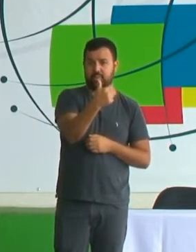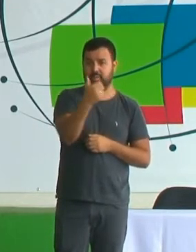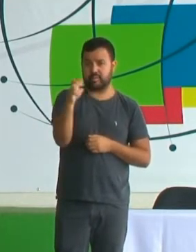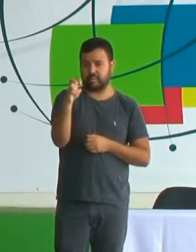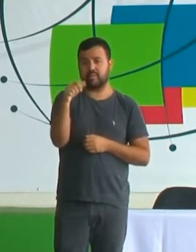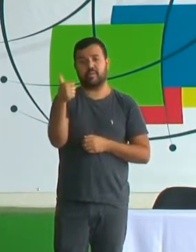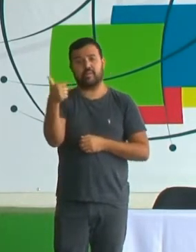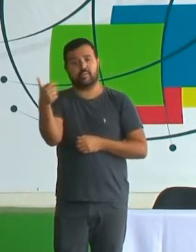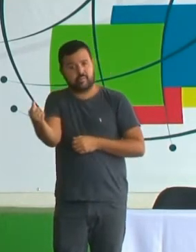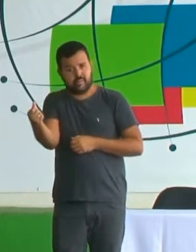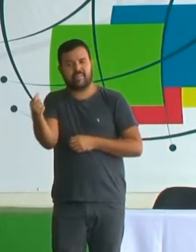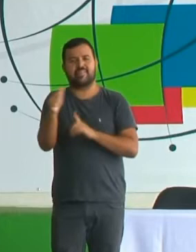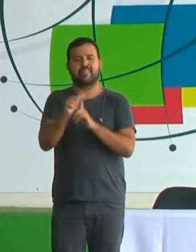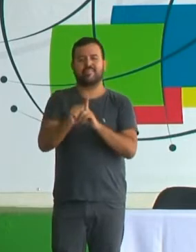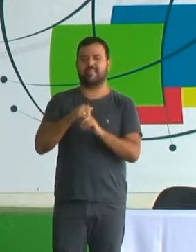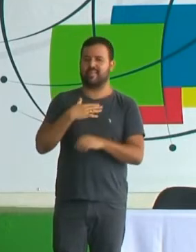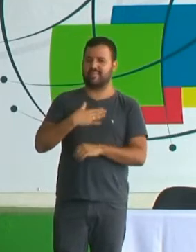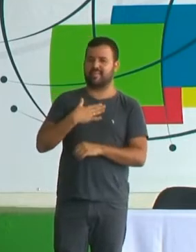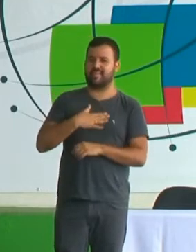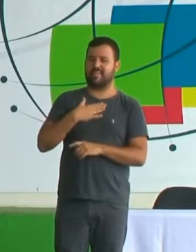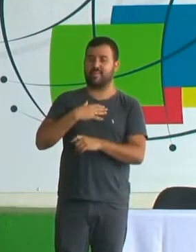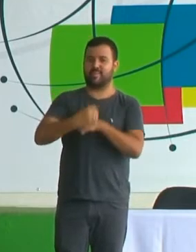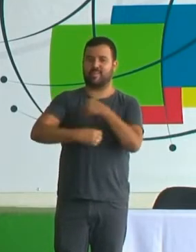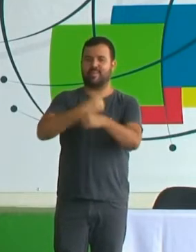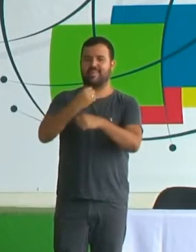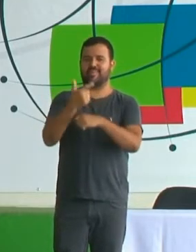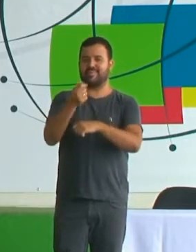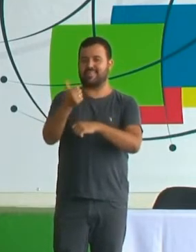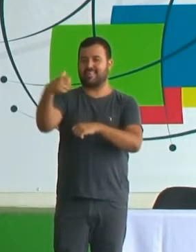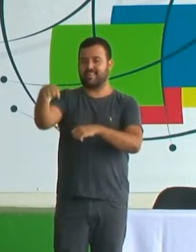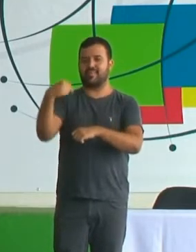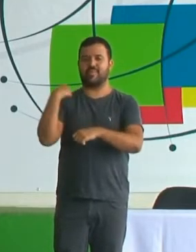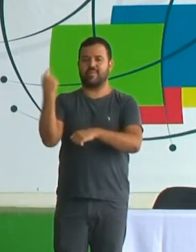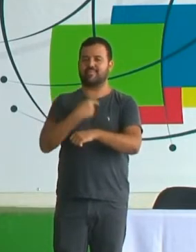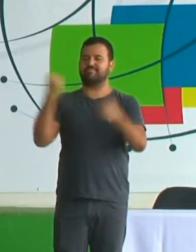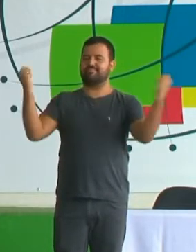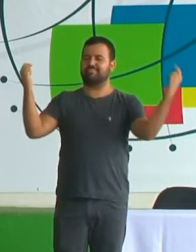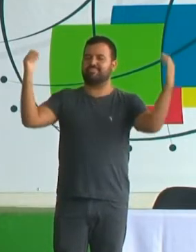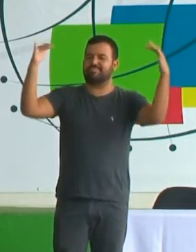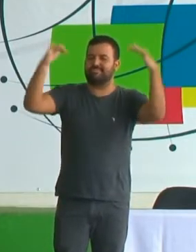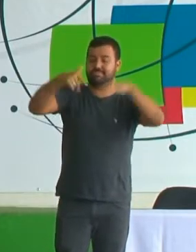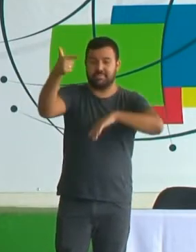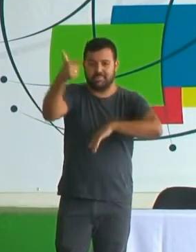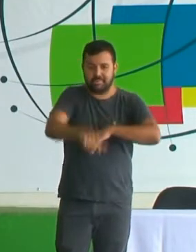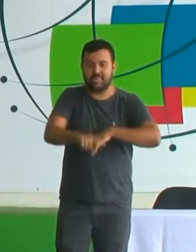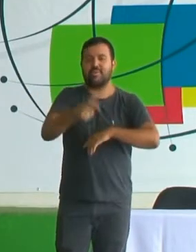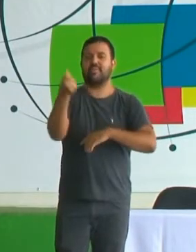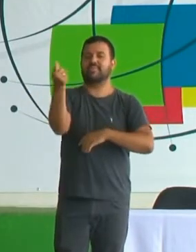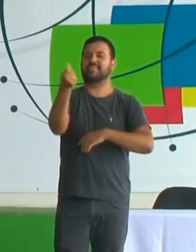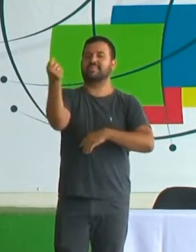14 a 16, né, de agosto do ano que vem. Estaremos aí de novo no nosso 6º